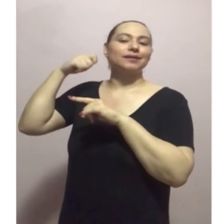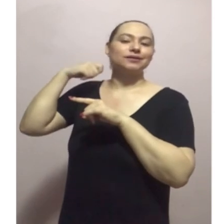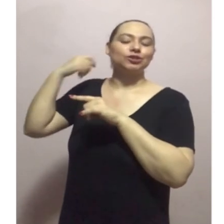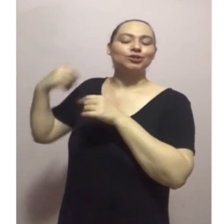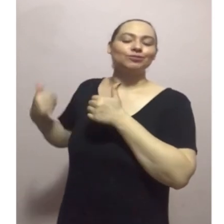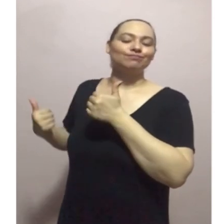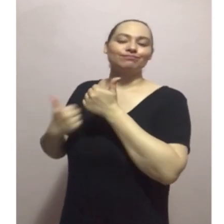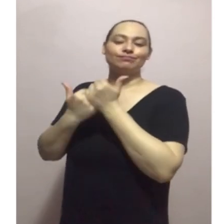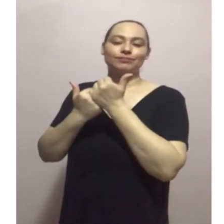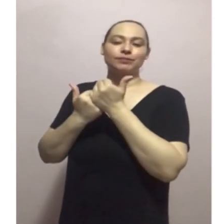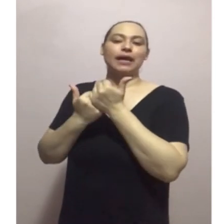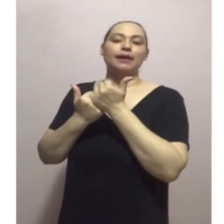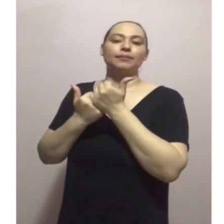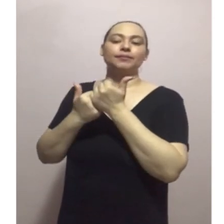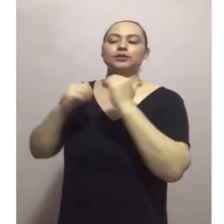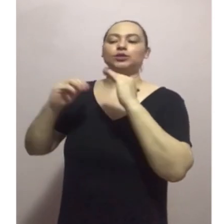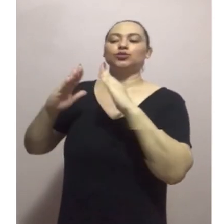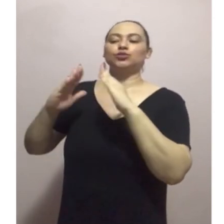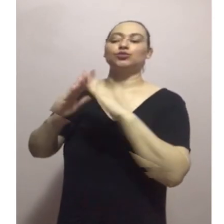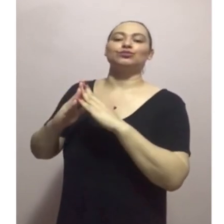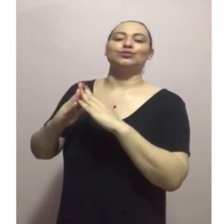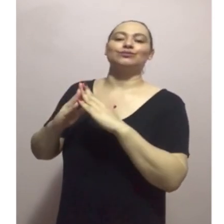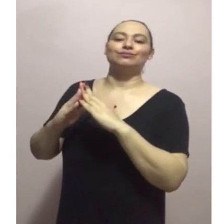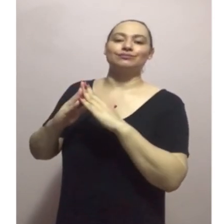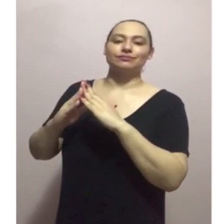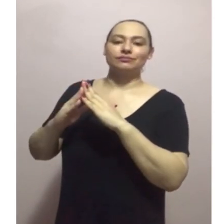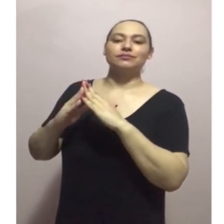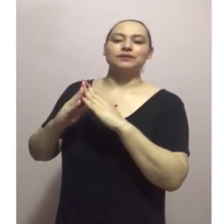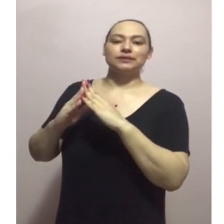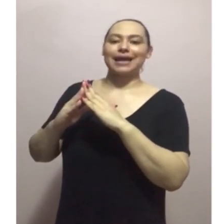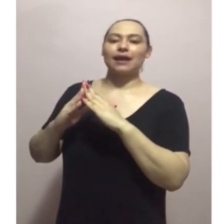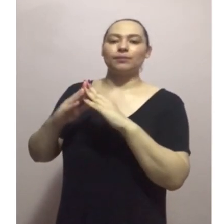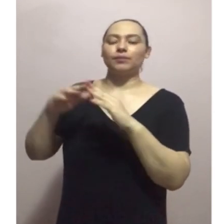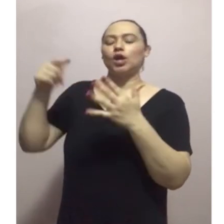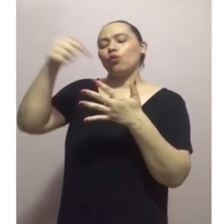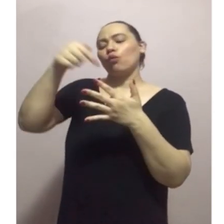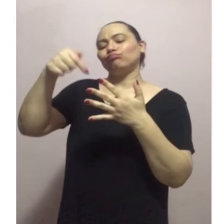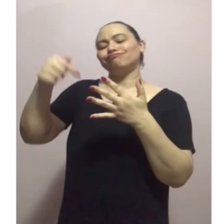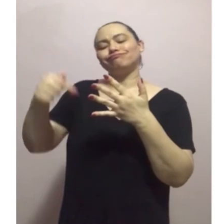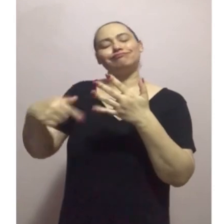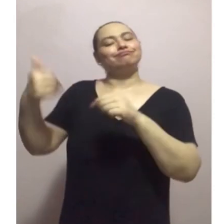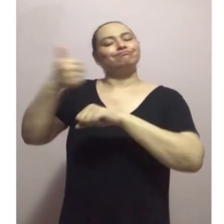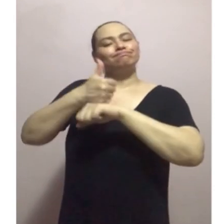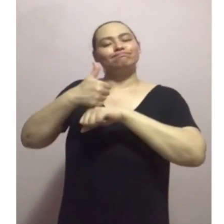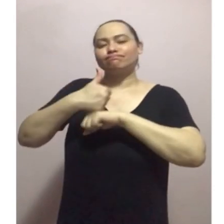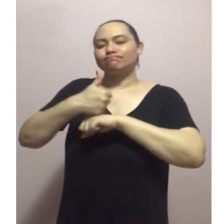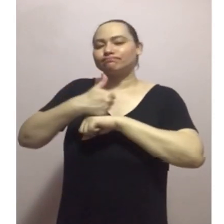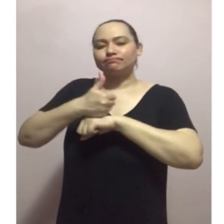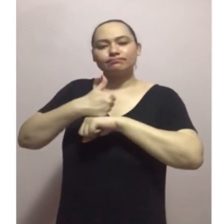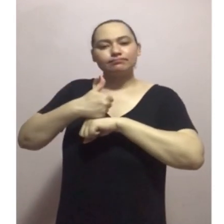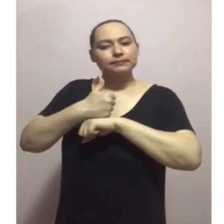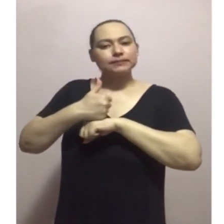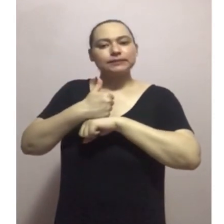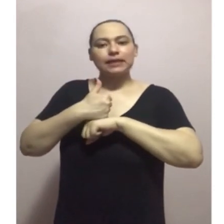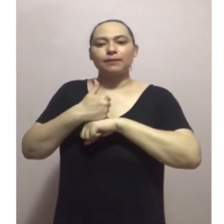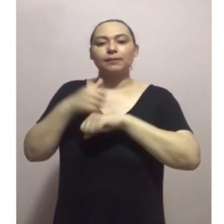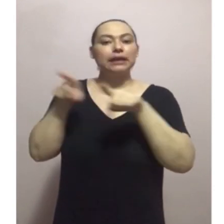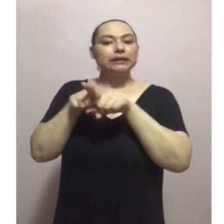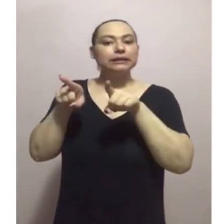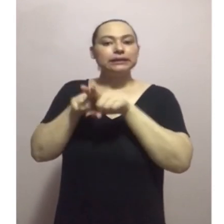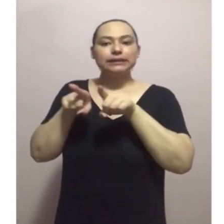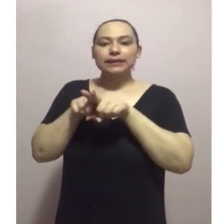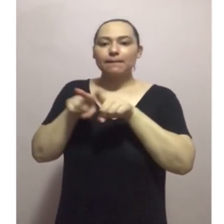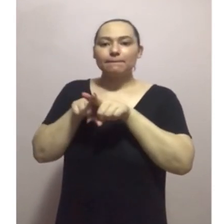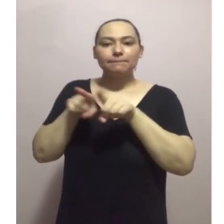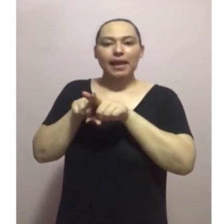esse apoio artístico da Inês, do Gilberto, do Marcinho, do Tatá, em alguma instância também, ele termina tendo